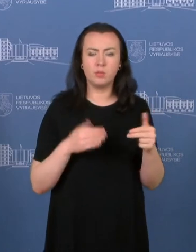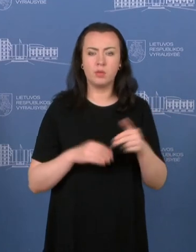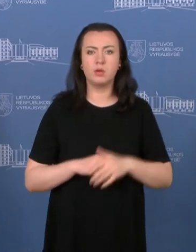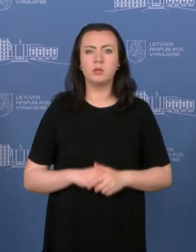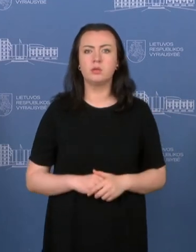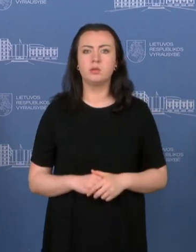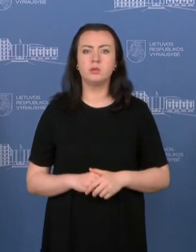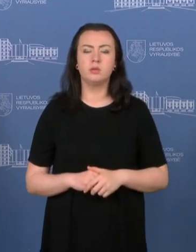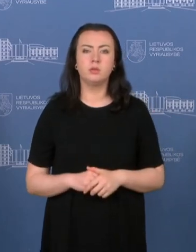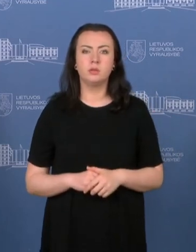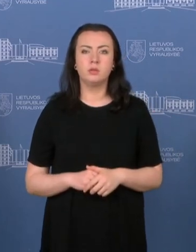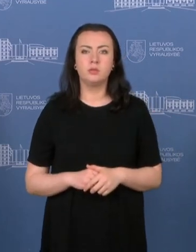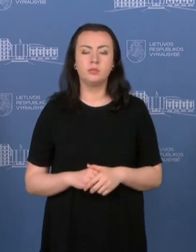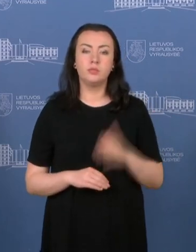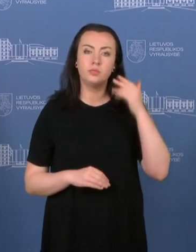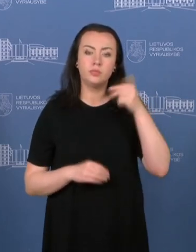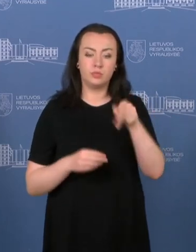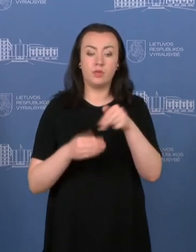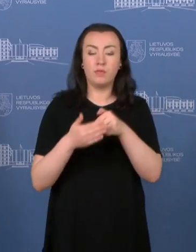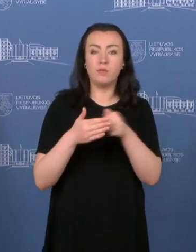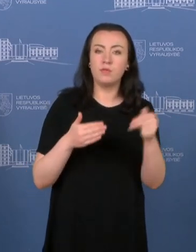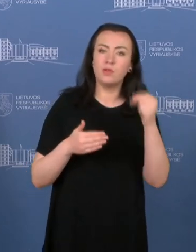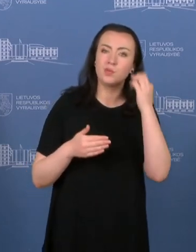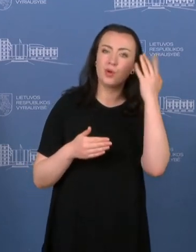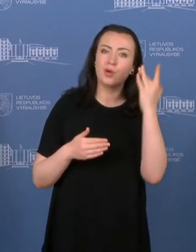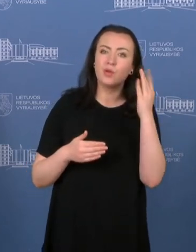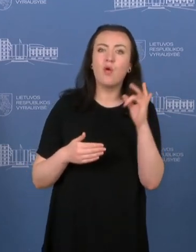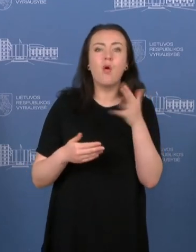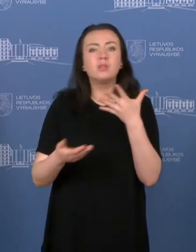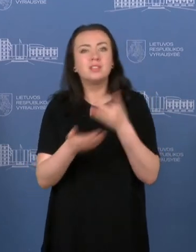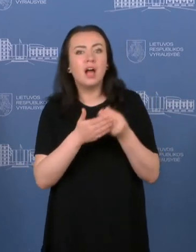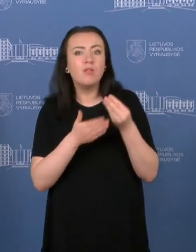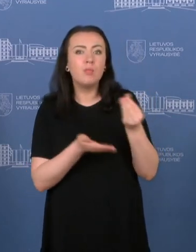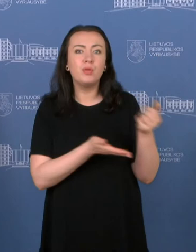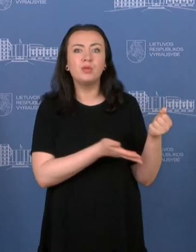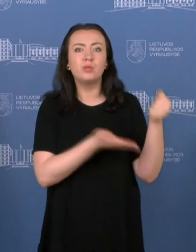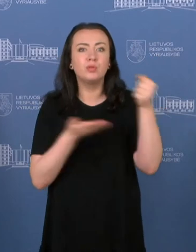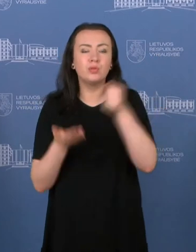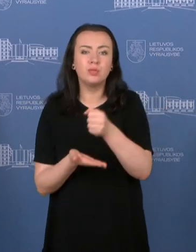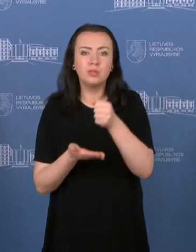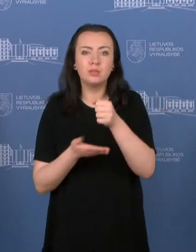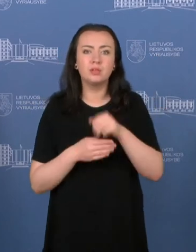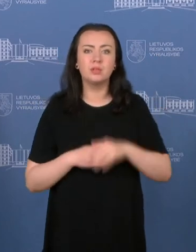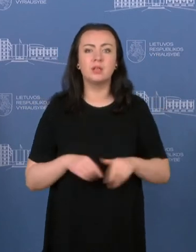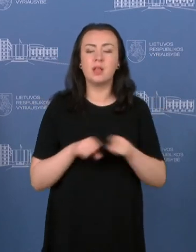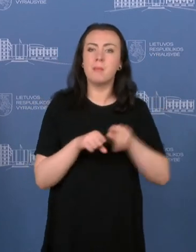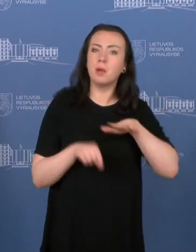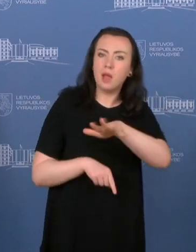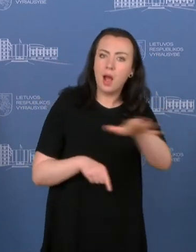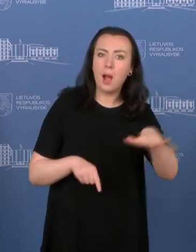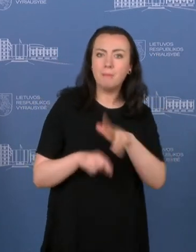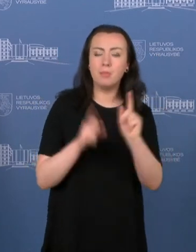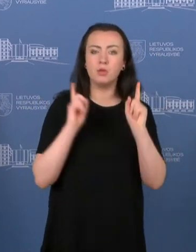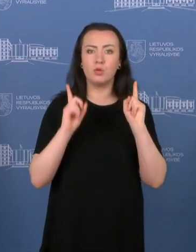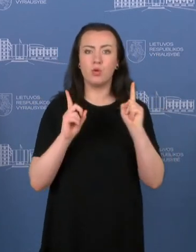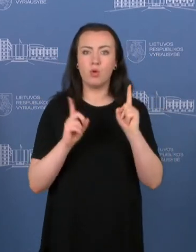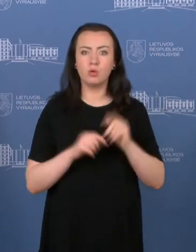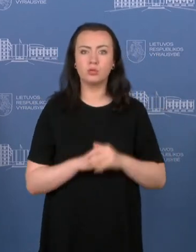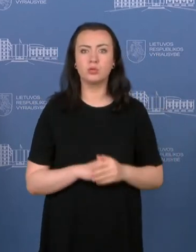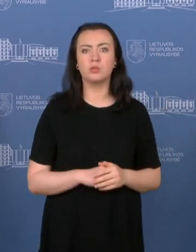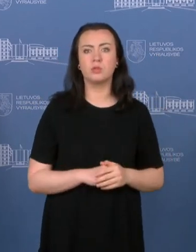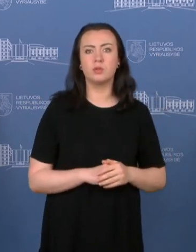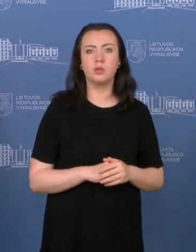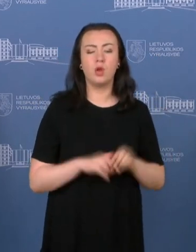uoste, tačiau vėluoja su investicijomis tiek į savo suprainfrastruktūrą, tiek į aplinkosaugą. Kroviniai,